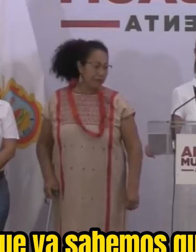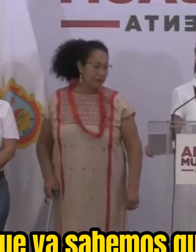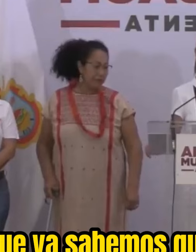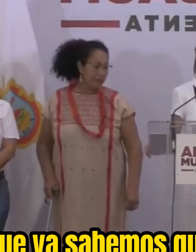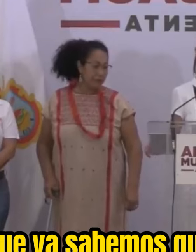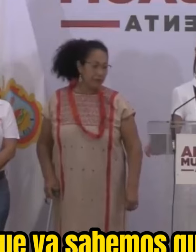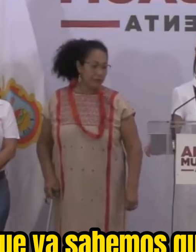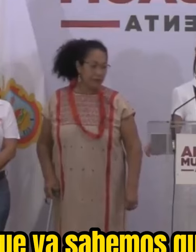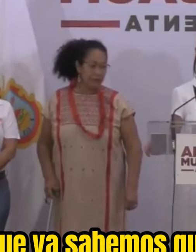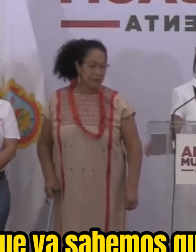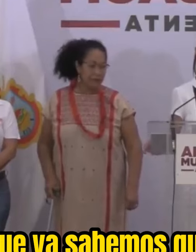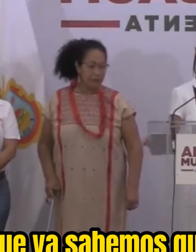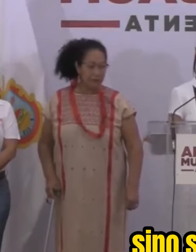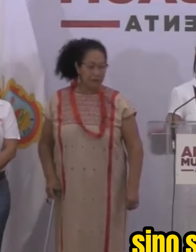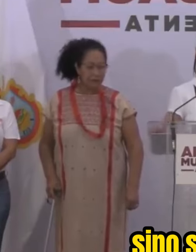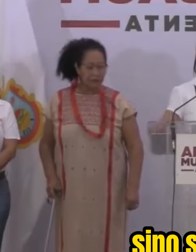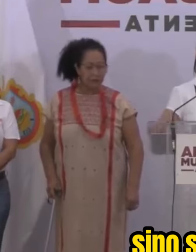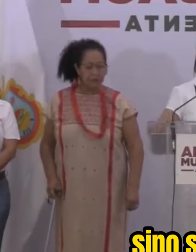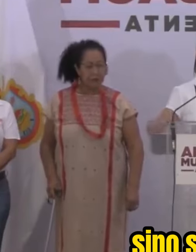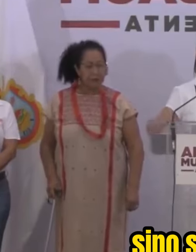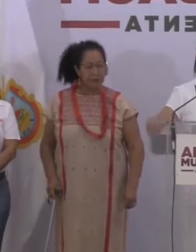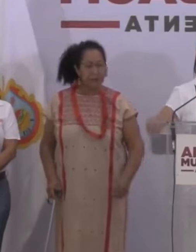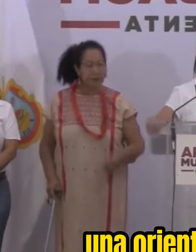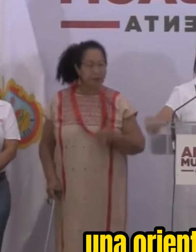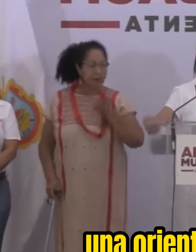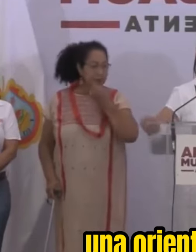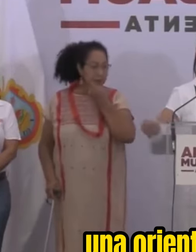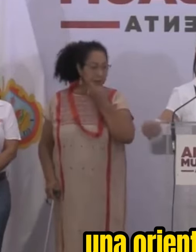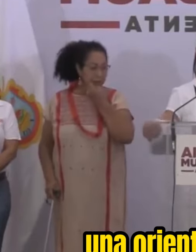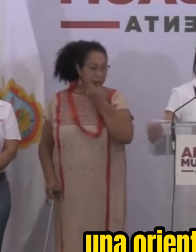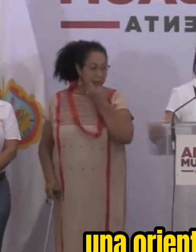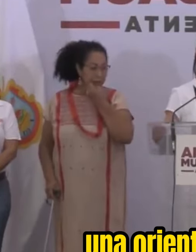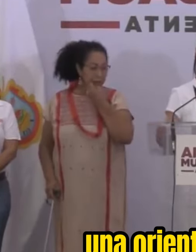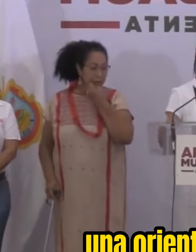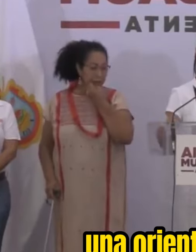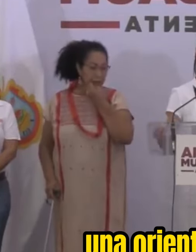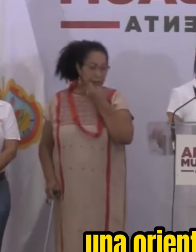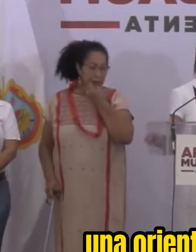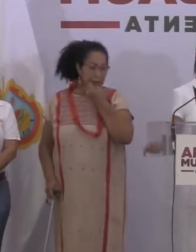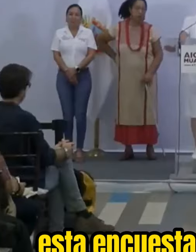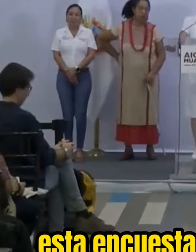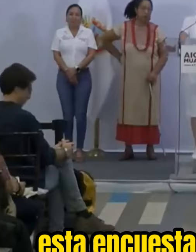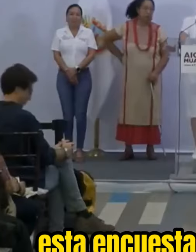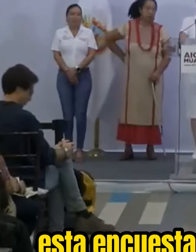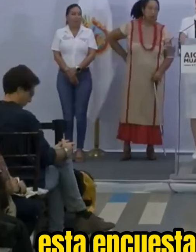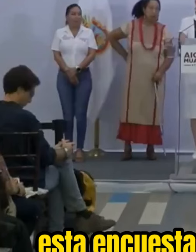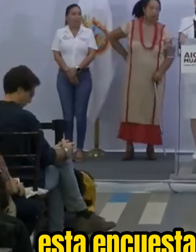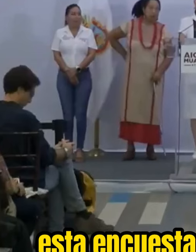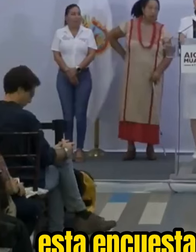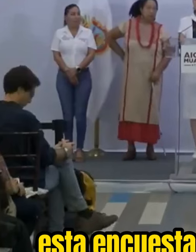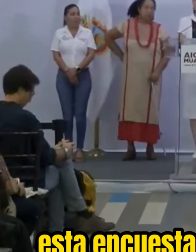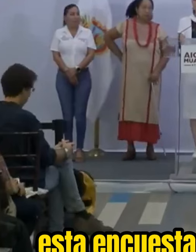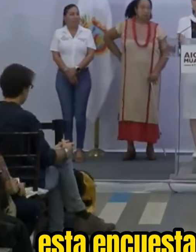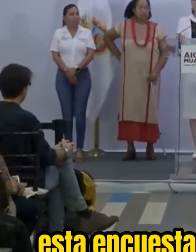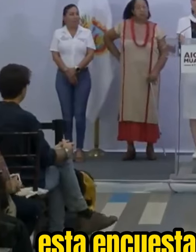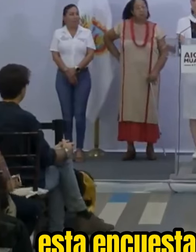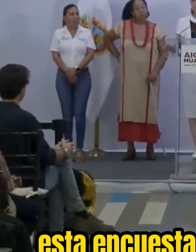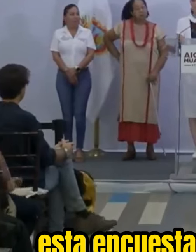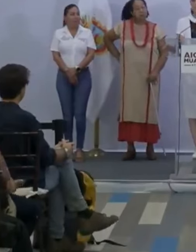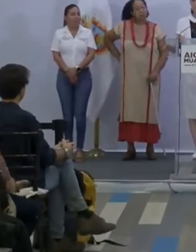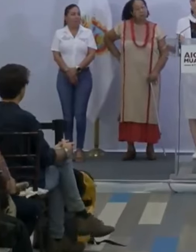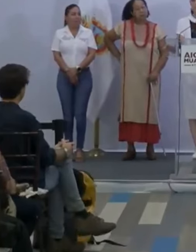que no tienen metodología sino solamente una orientación política encuestadora no